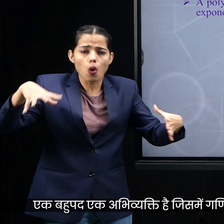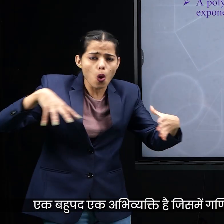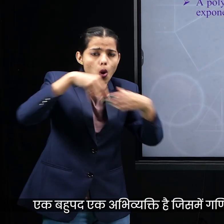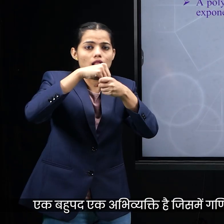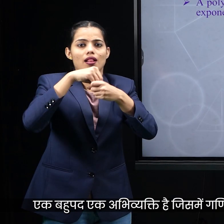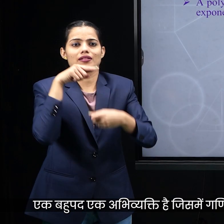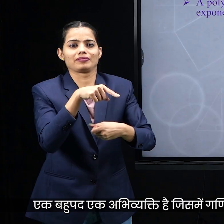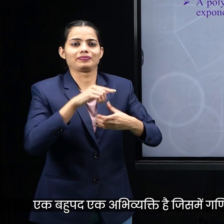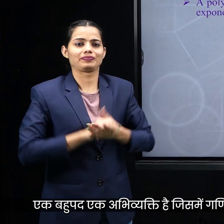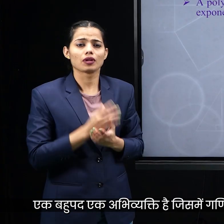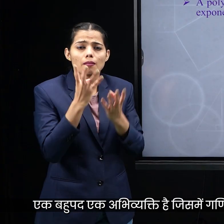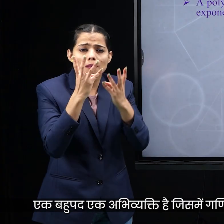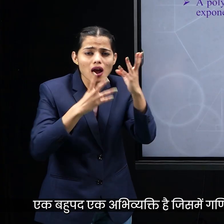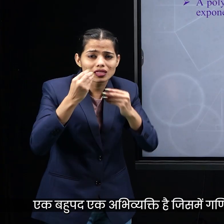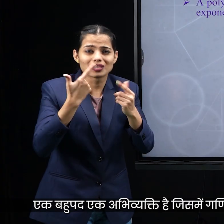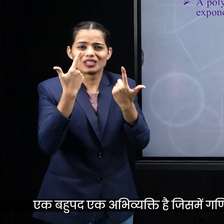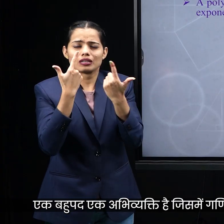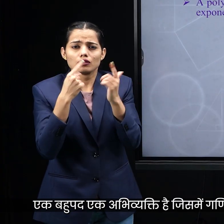स्थिरांक और घातांक होते हैं।